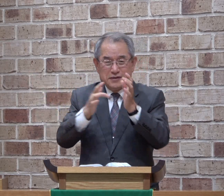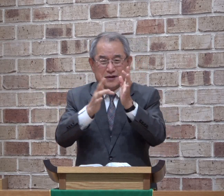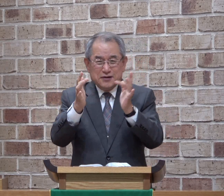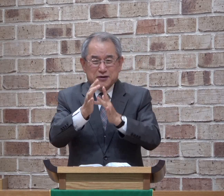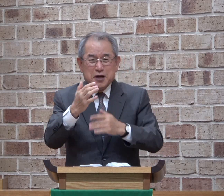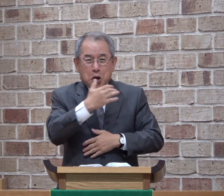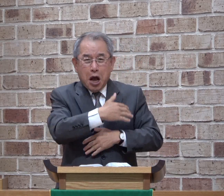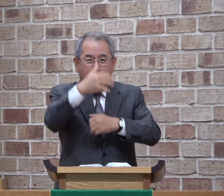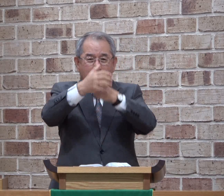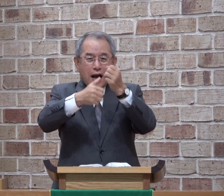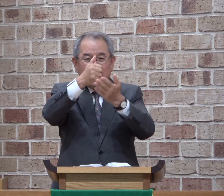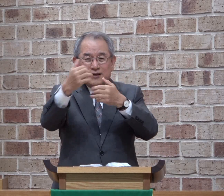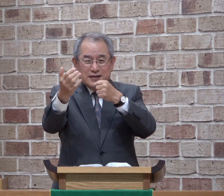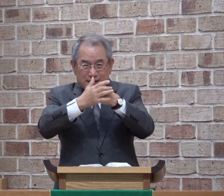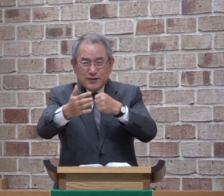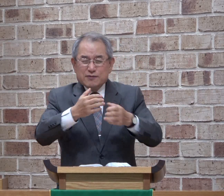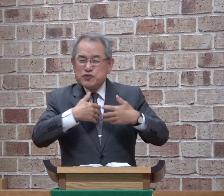하나님이시지만 사람의 육신을 입고 계셨기 때문에